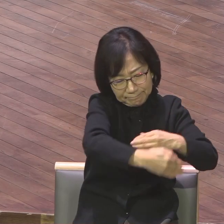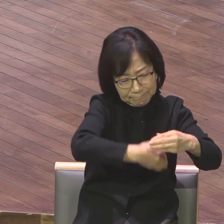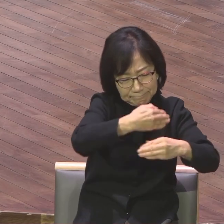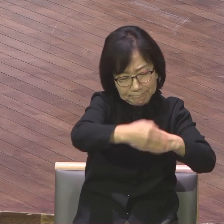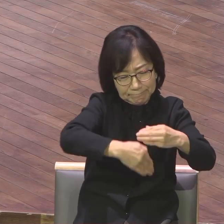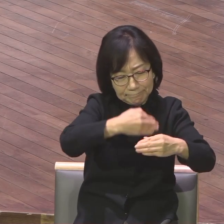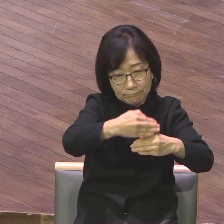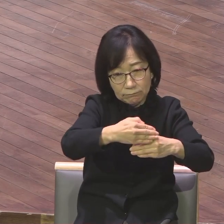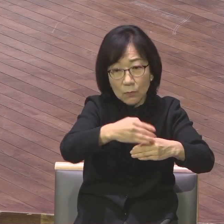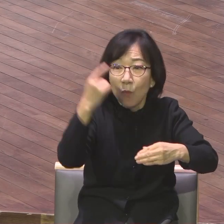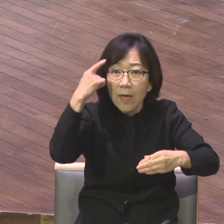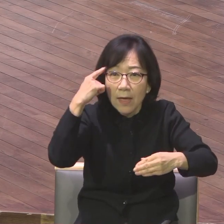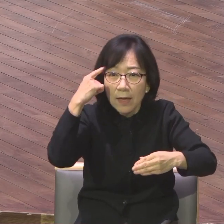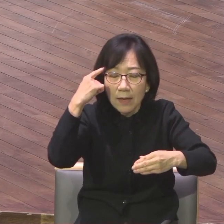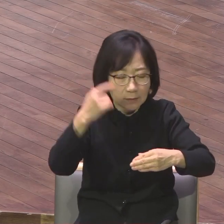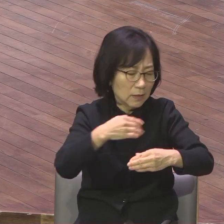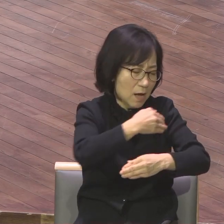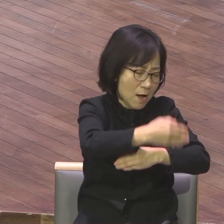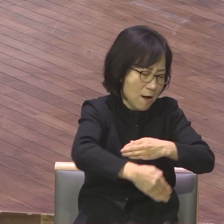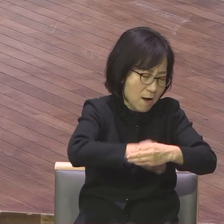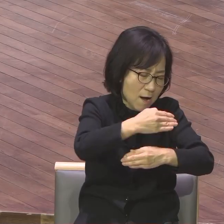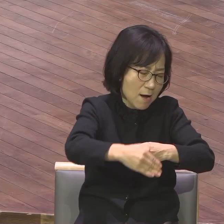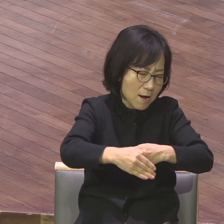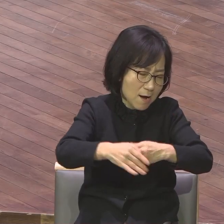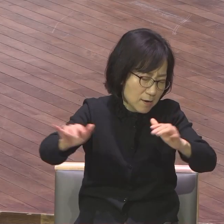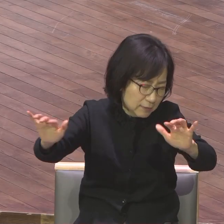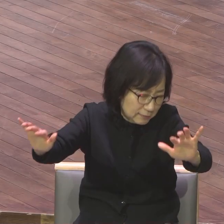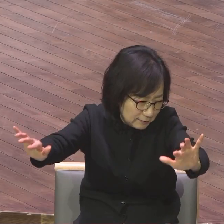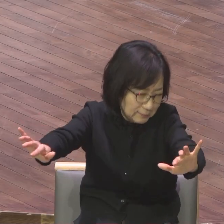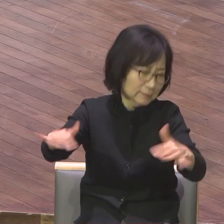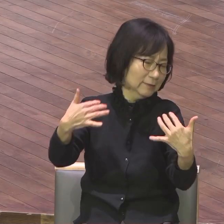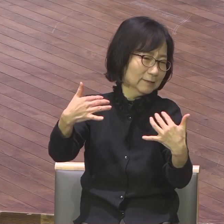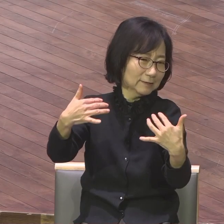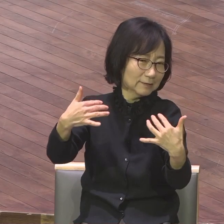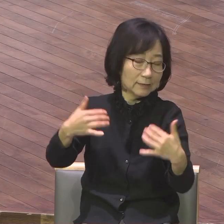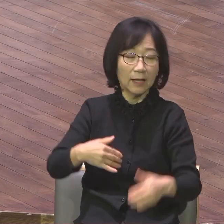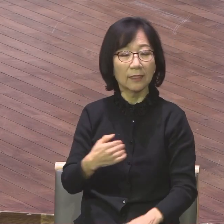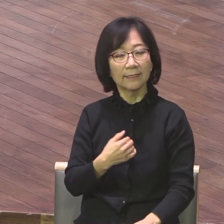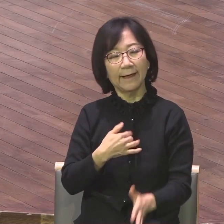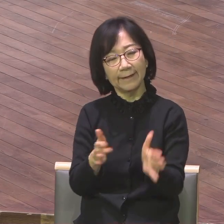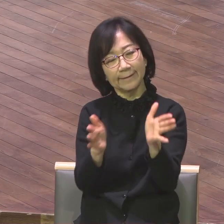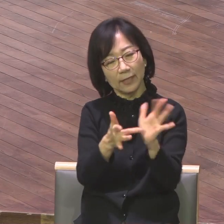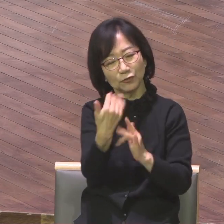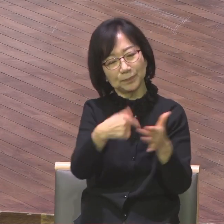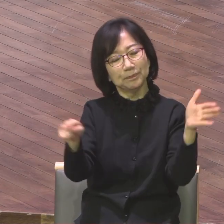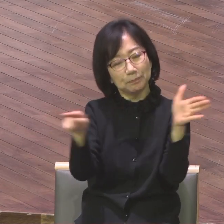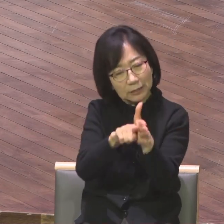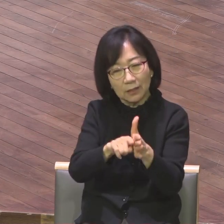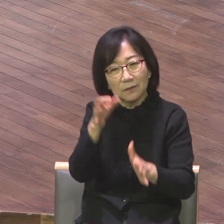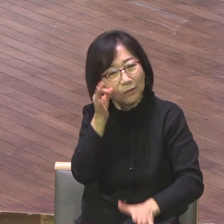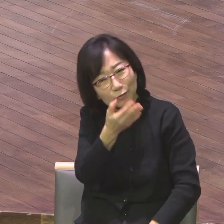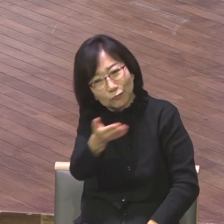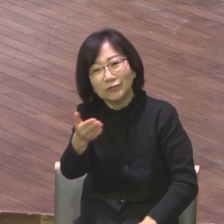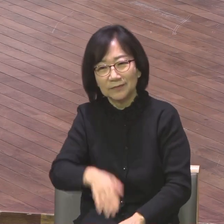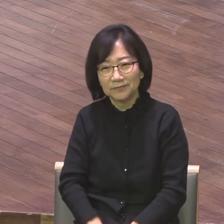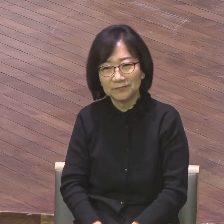믿는다. 이것을 모든 사람 앞에 공개적으로 드러내는 장면이.